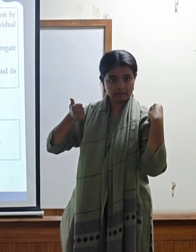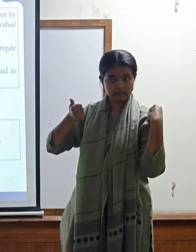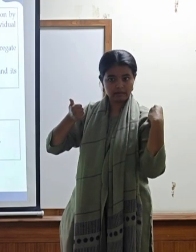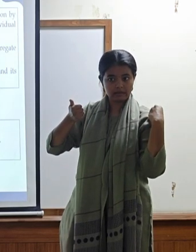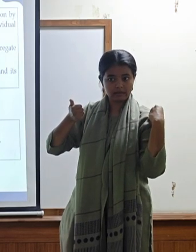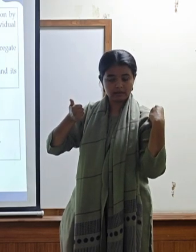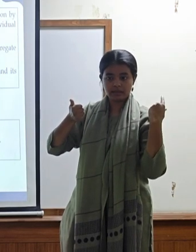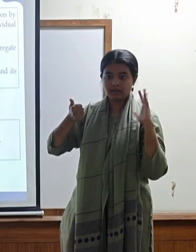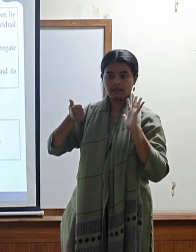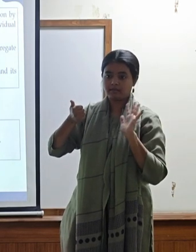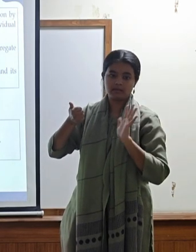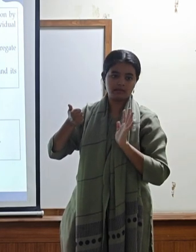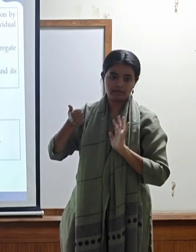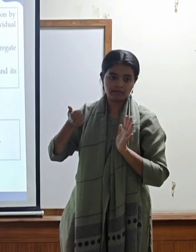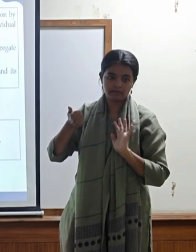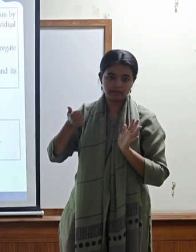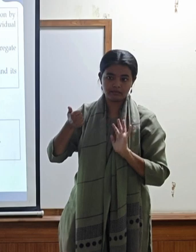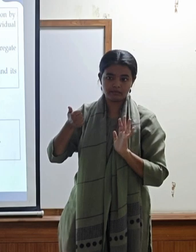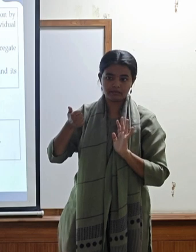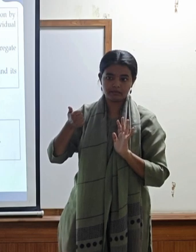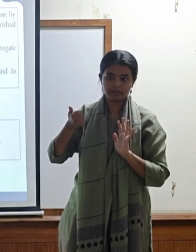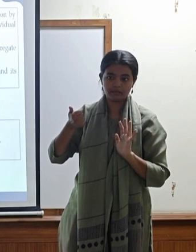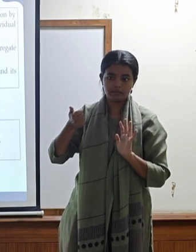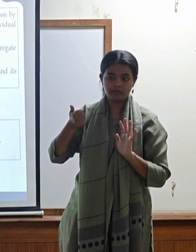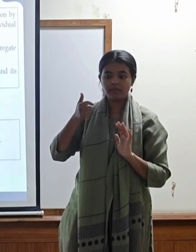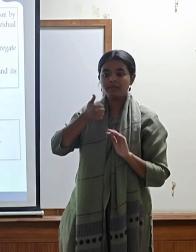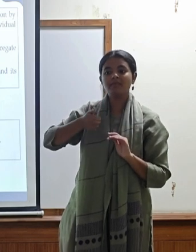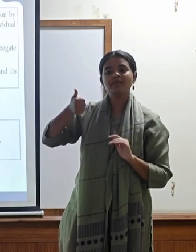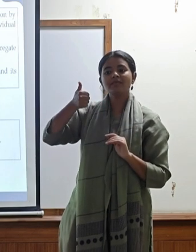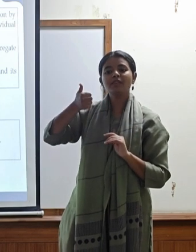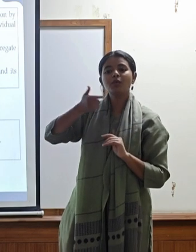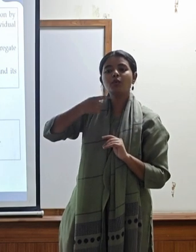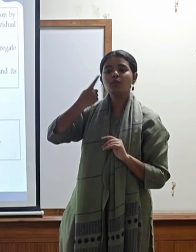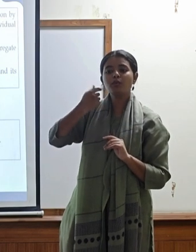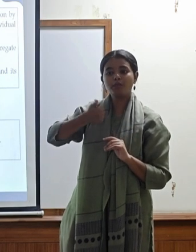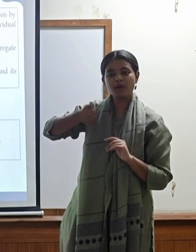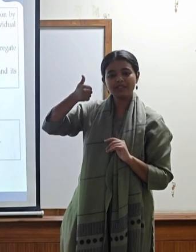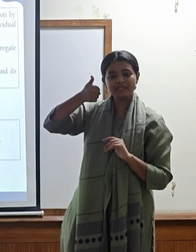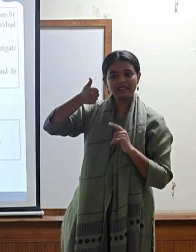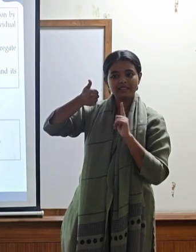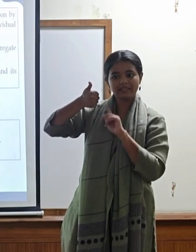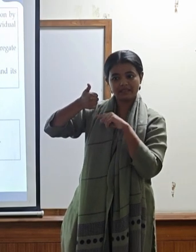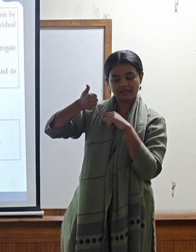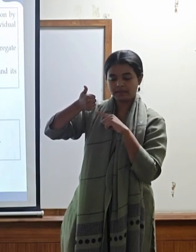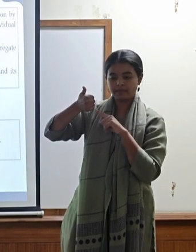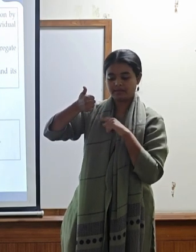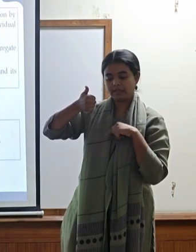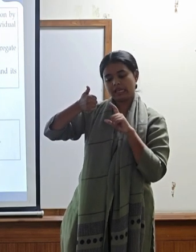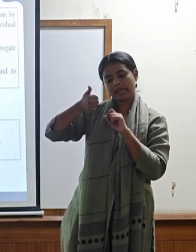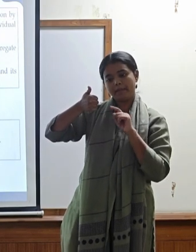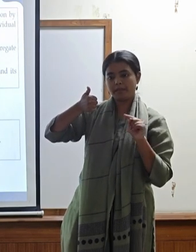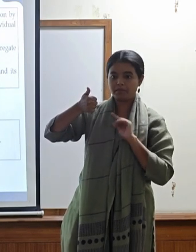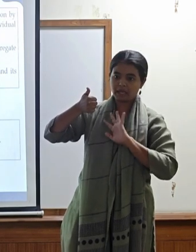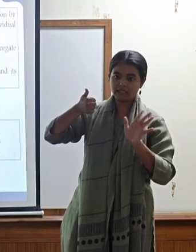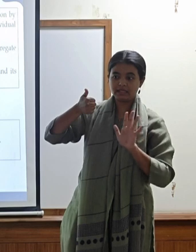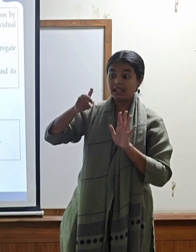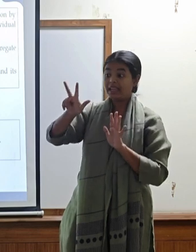पेरोल से ये 8.5% नहीं जाएगा। सेंट्रल गवर्नमेंट एडिशनली एक पूल मेंटेन करेगी सारे एम्प्लॉयज के